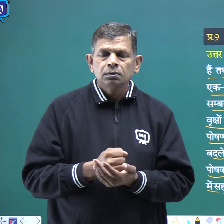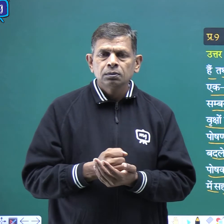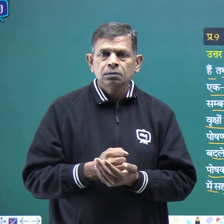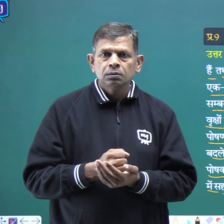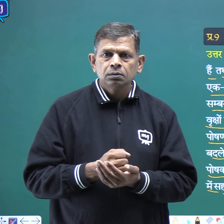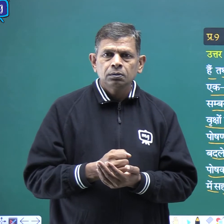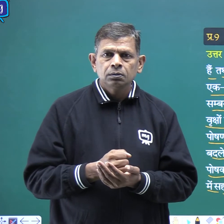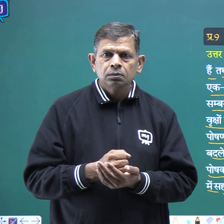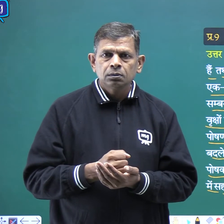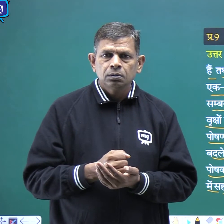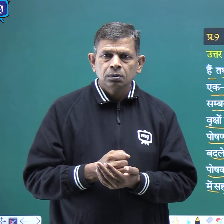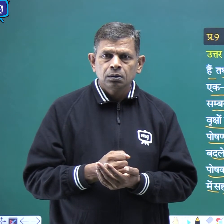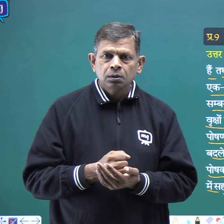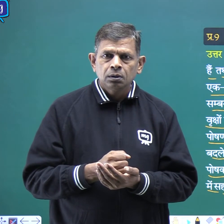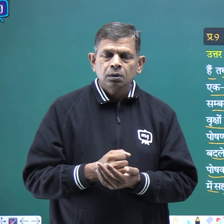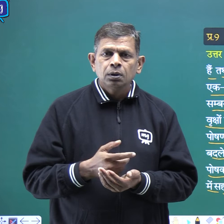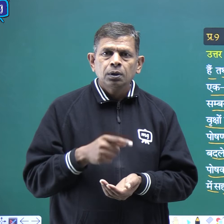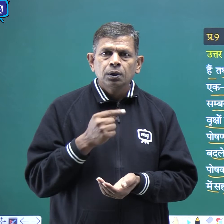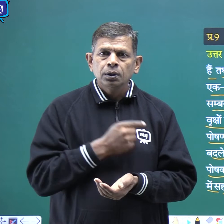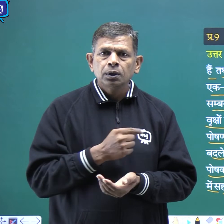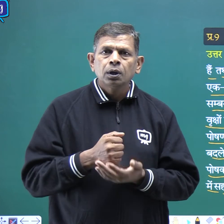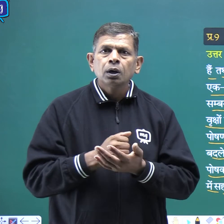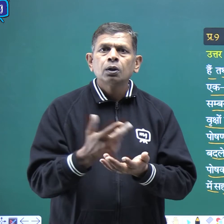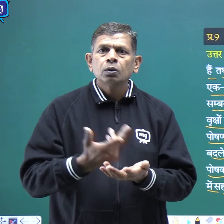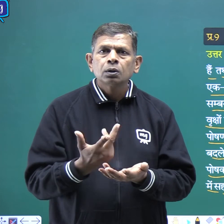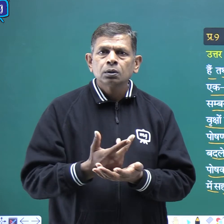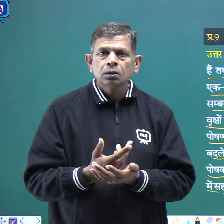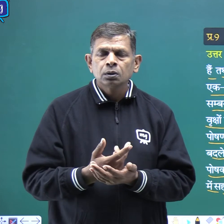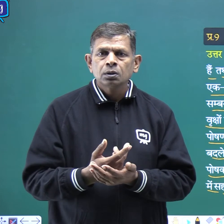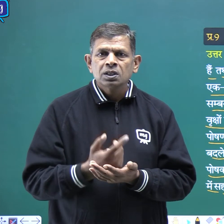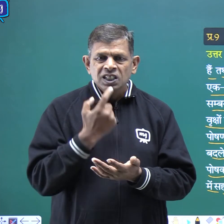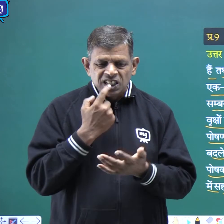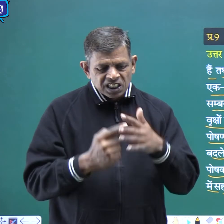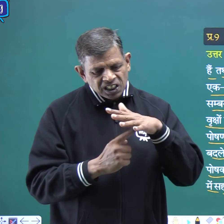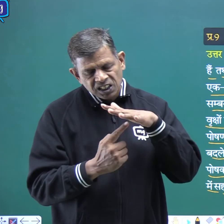है। ये सहायता कौन करता है? उनकी कवक।